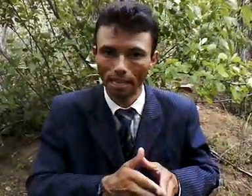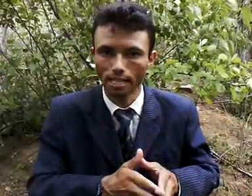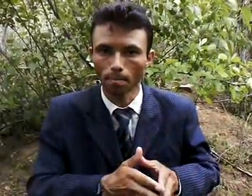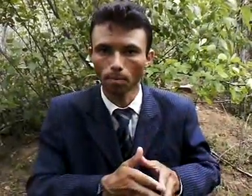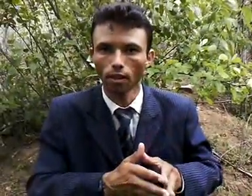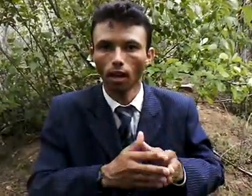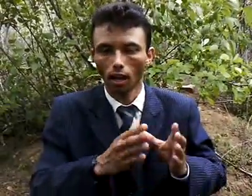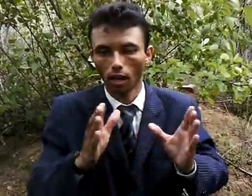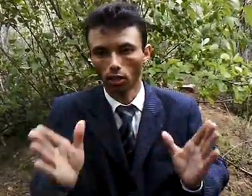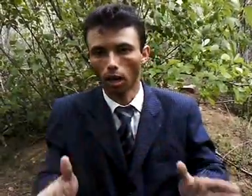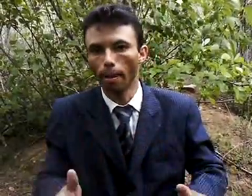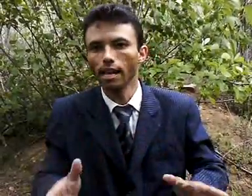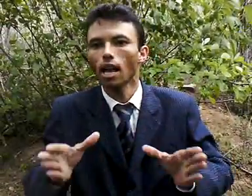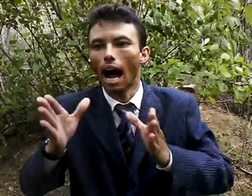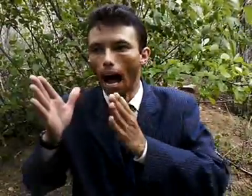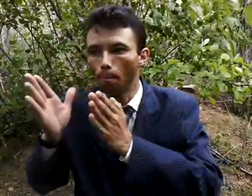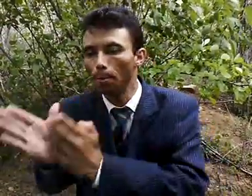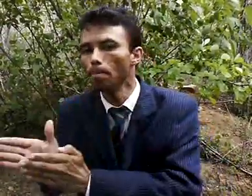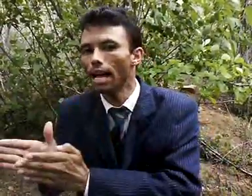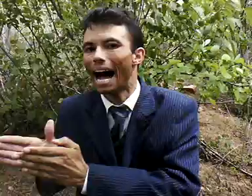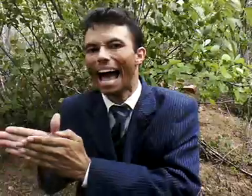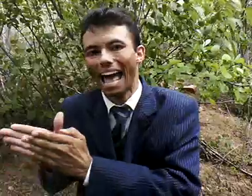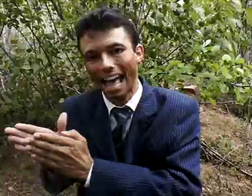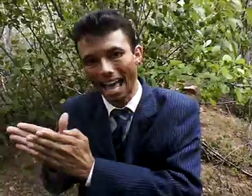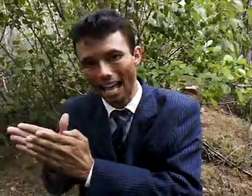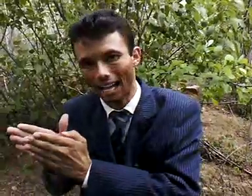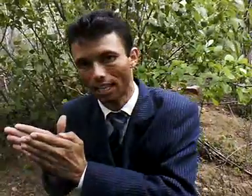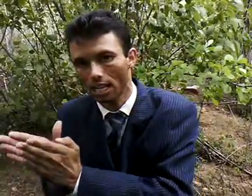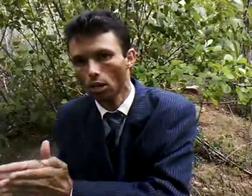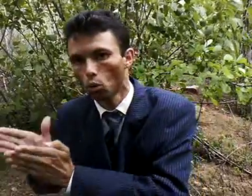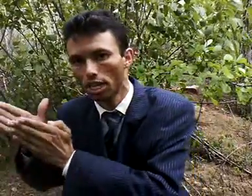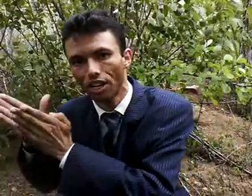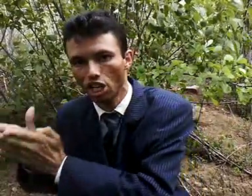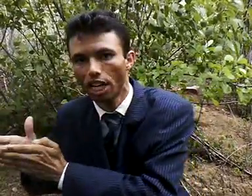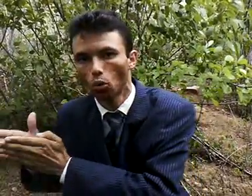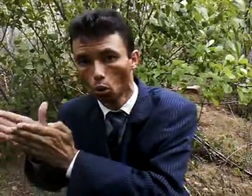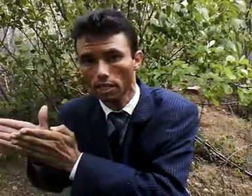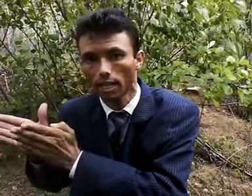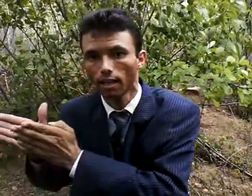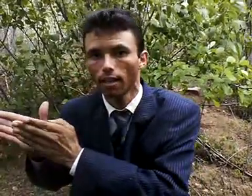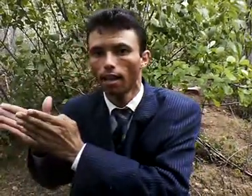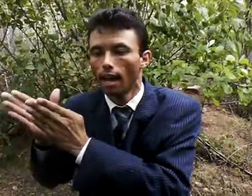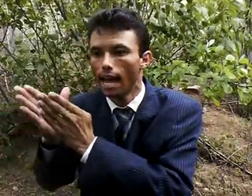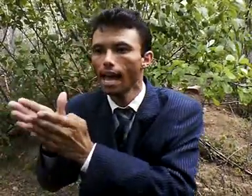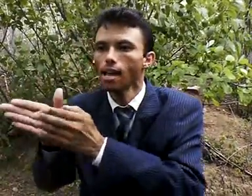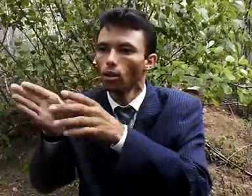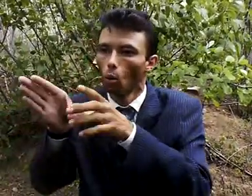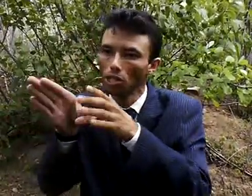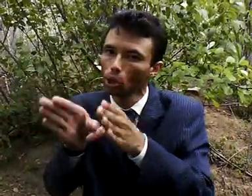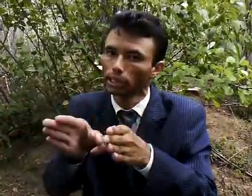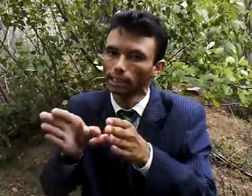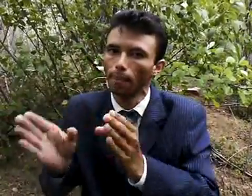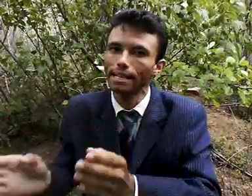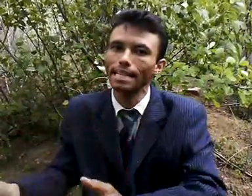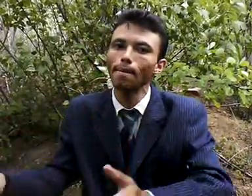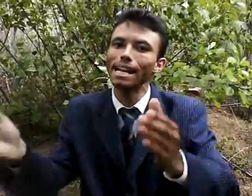missa. Também a Bíblia que os evangélicos usam é o Antigo Testamento,